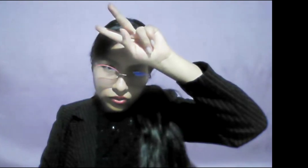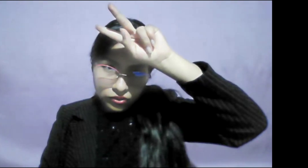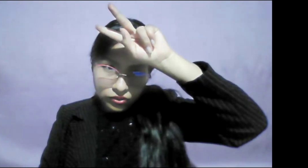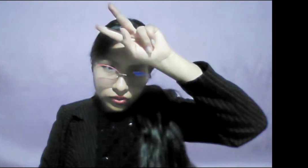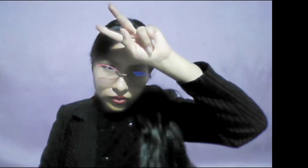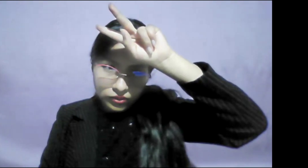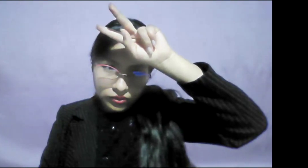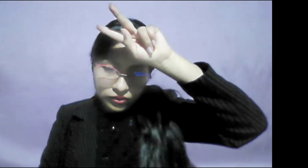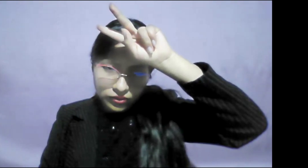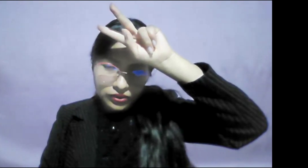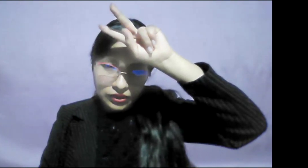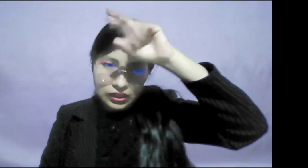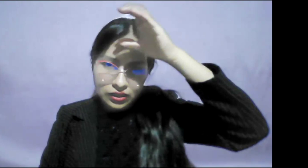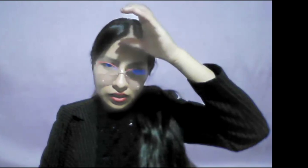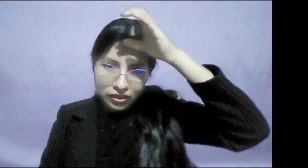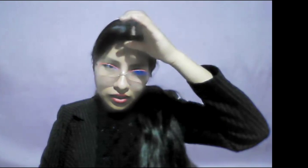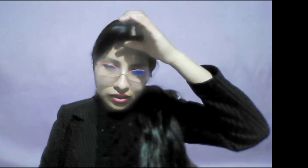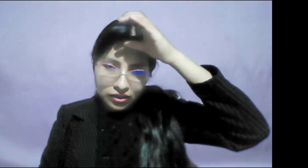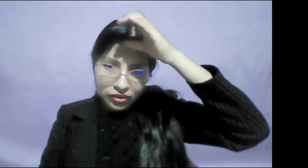frente cusco